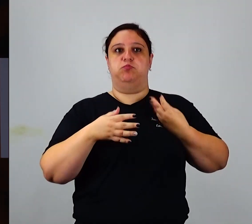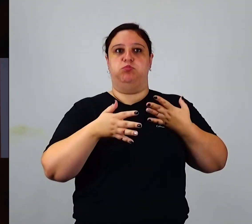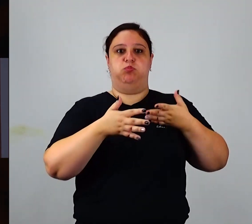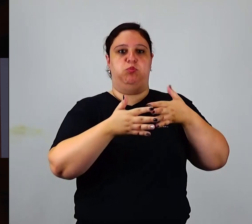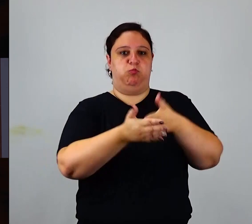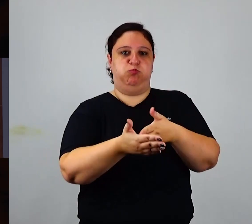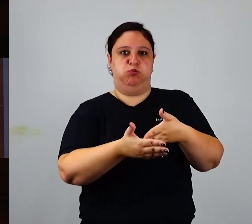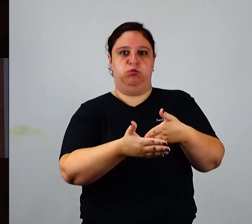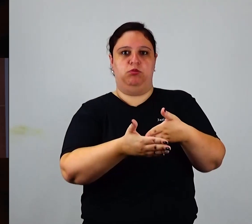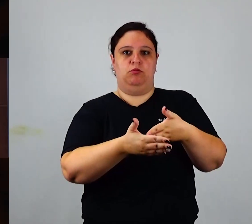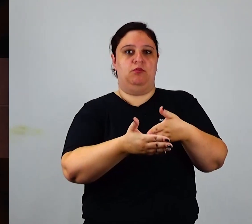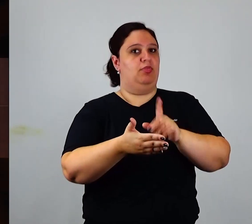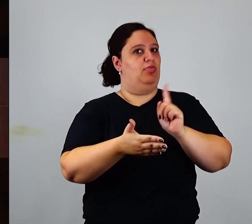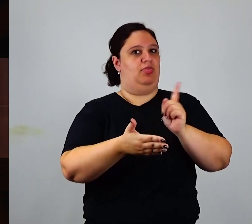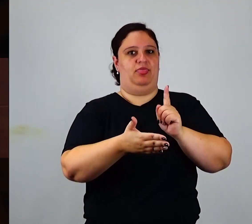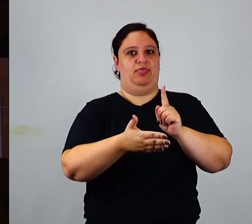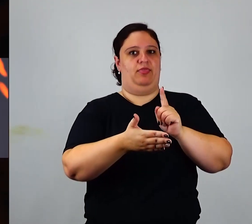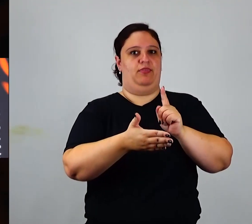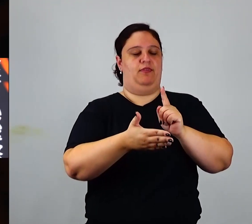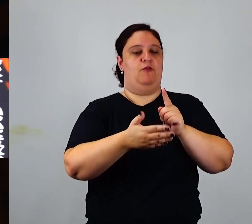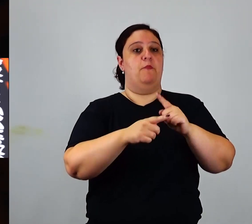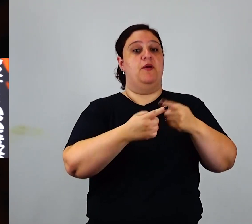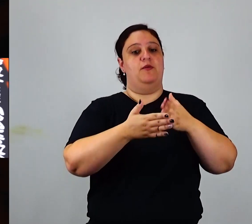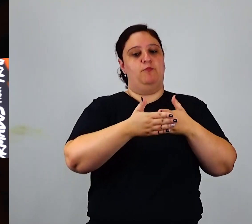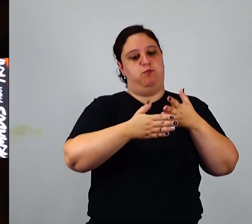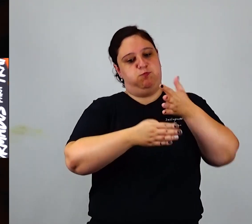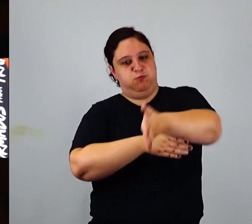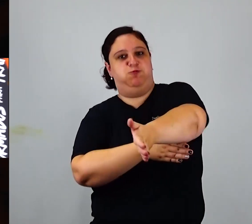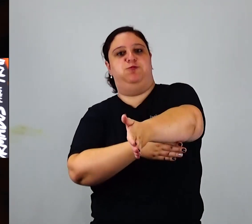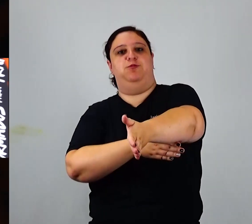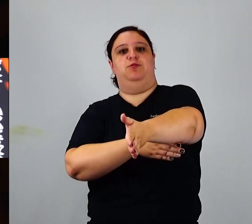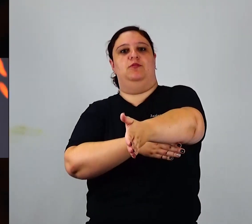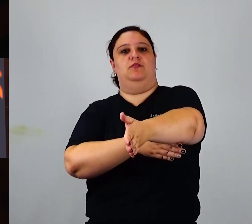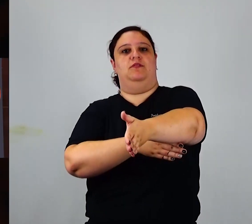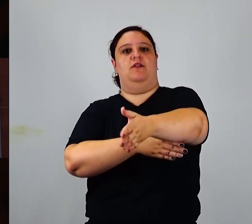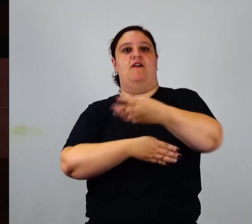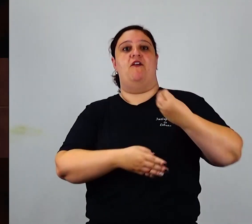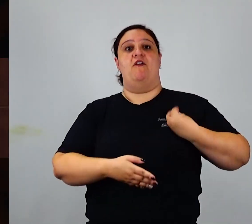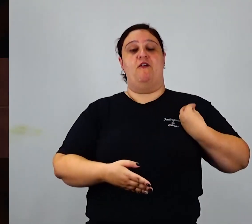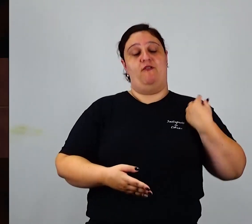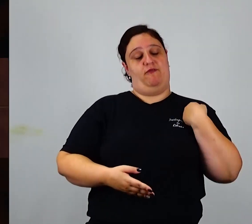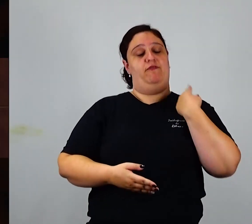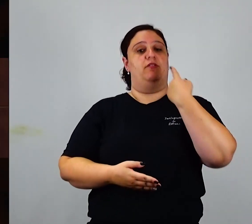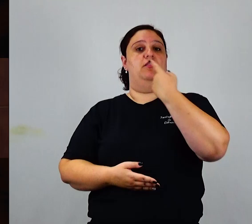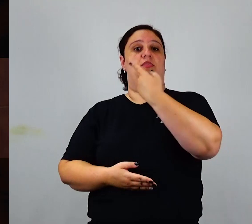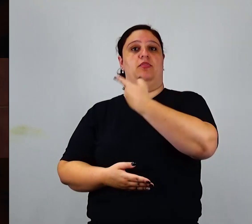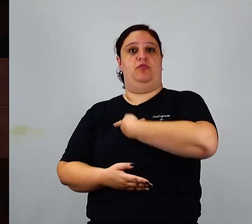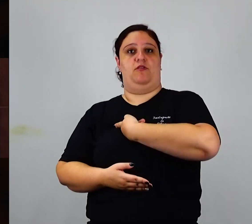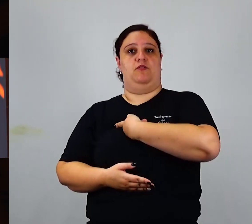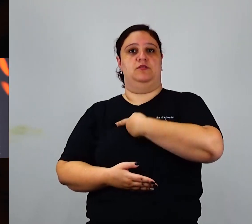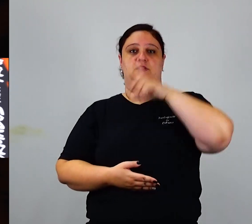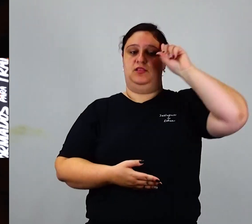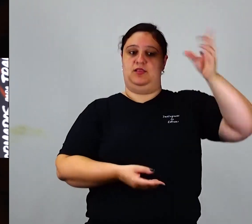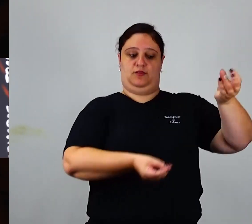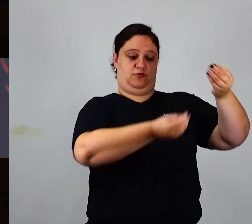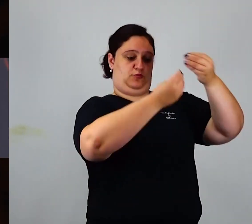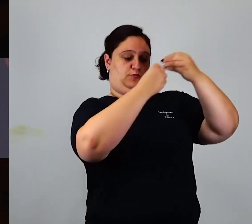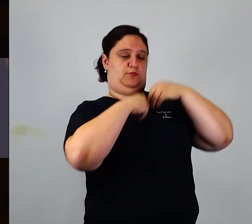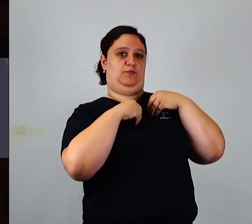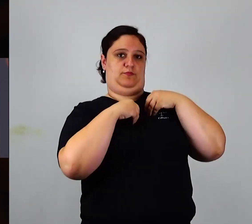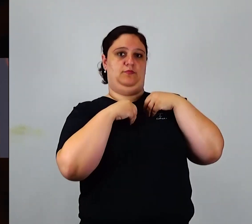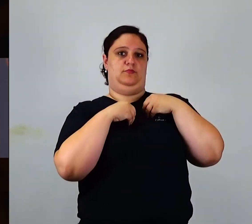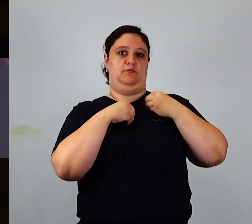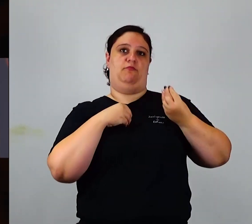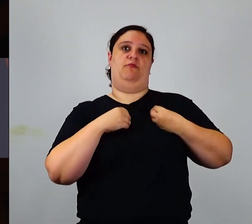nesse ponto final, mas uma vida que já passou desse ponto. Então a vida que nós recebemos hoje, a vida que você tem em